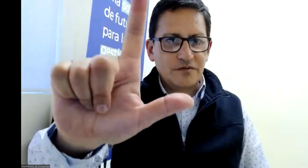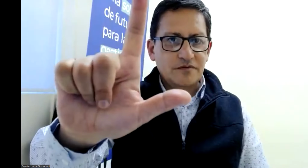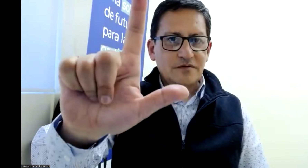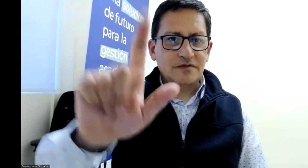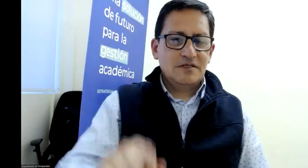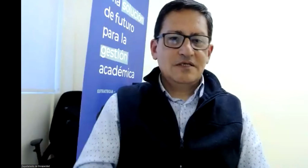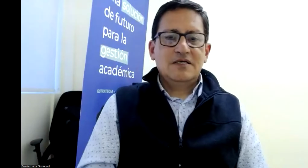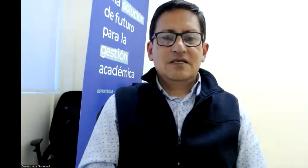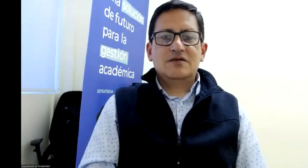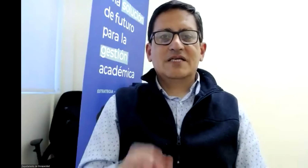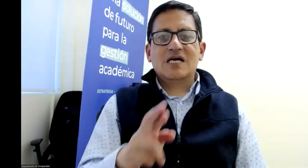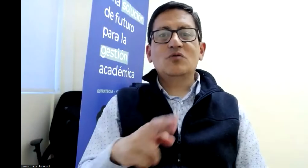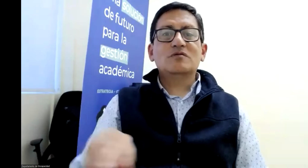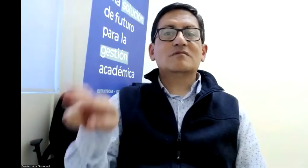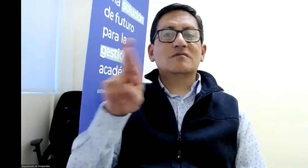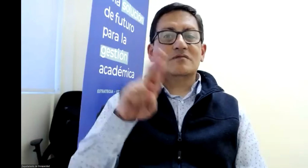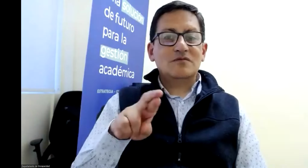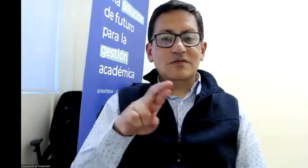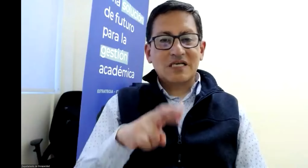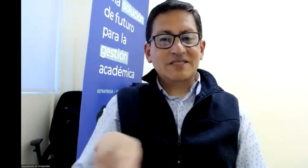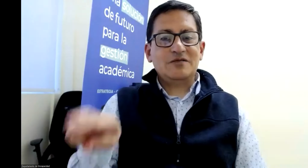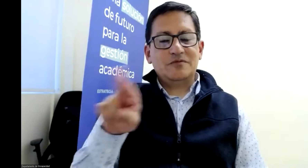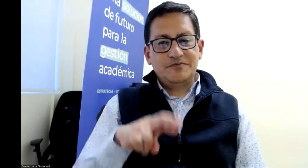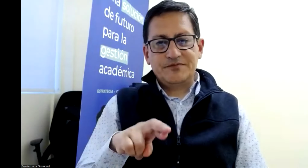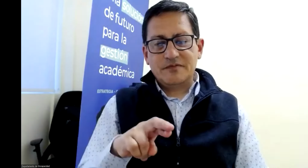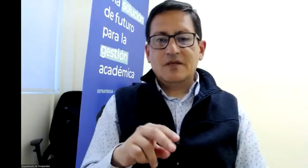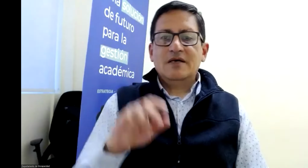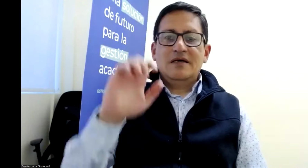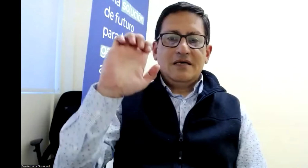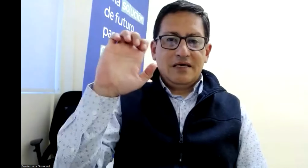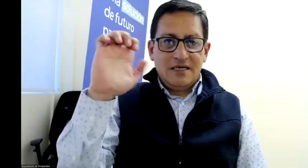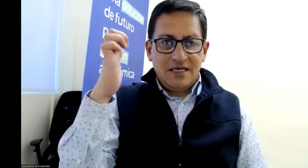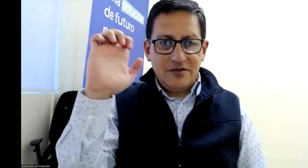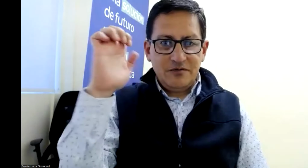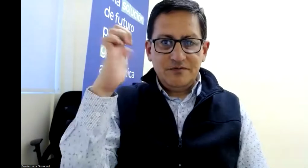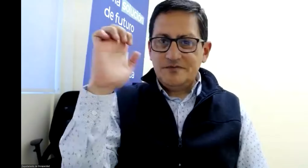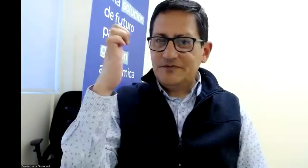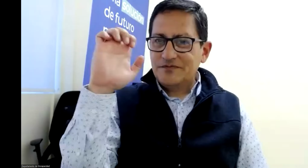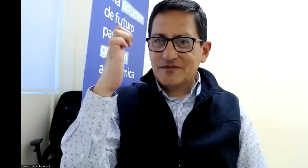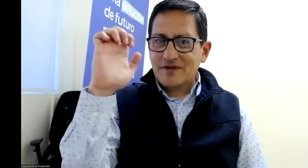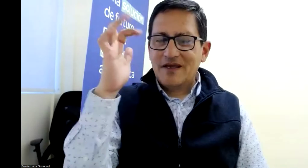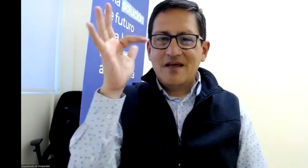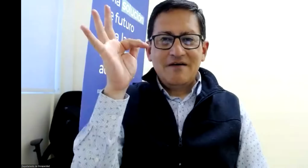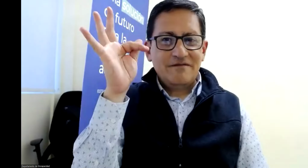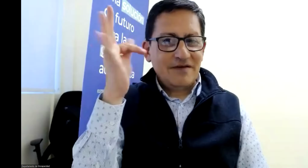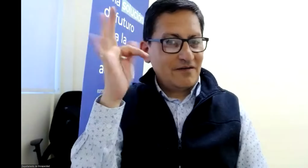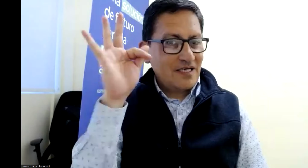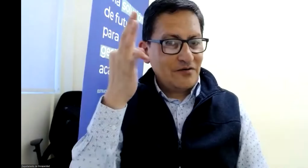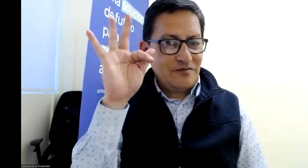julio entonces hagamos un repasito enero febrero